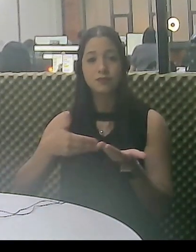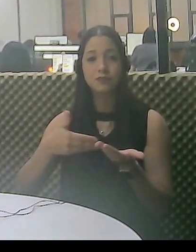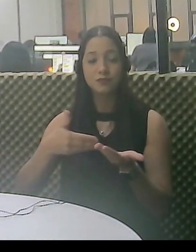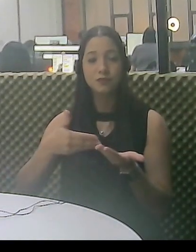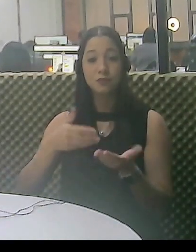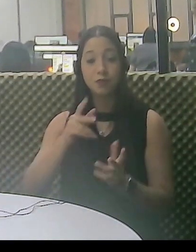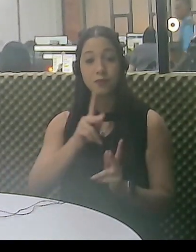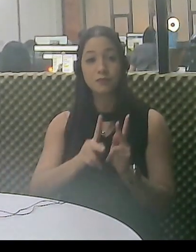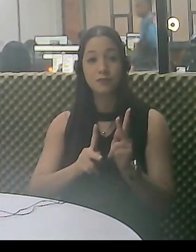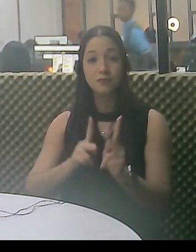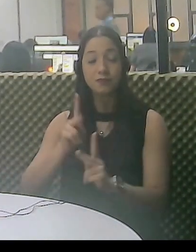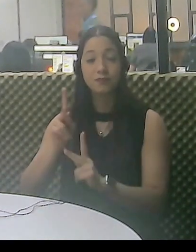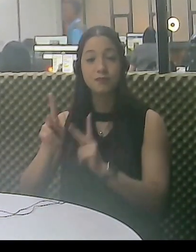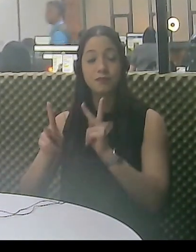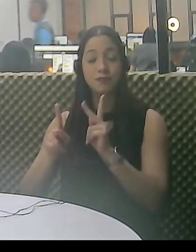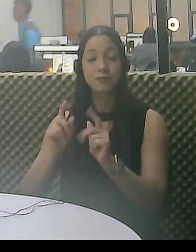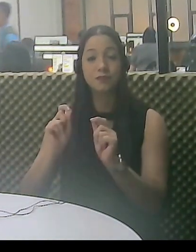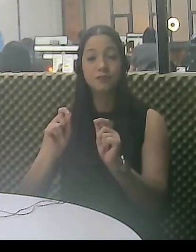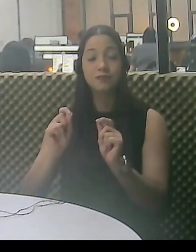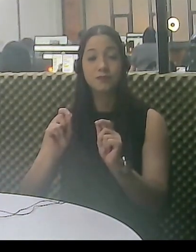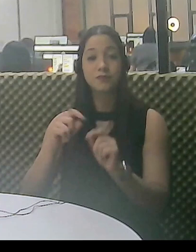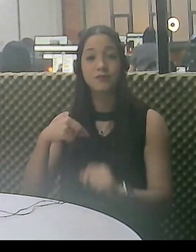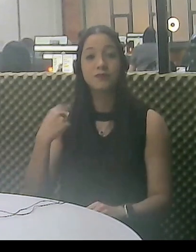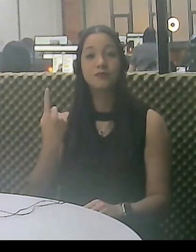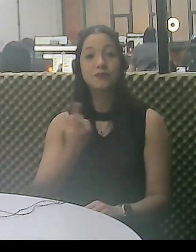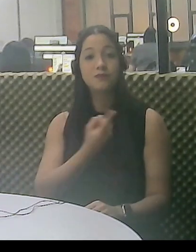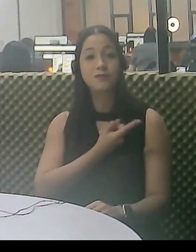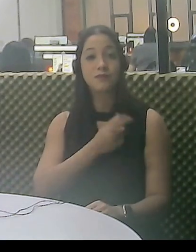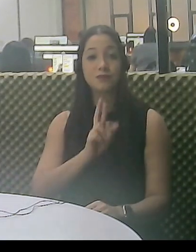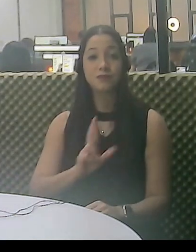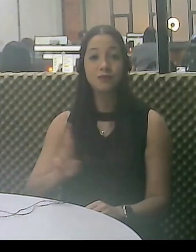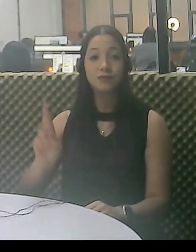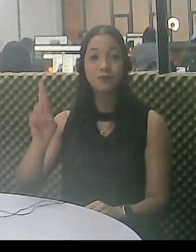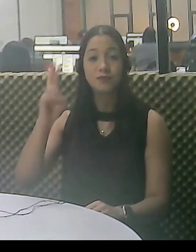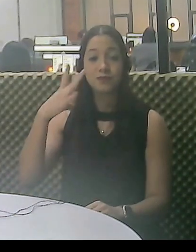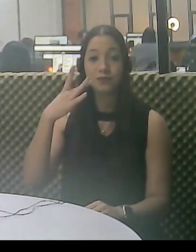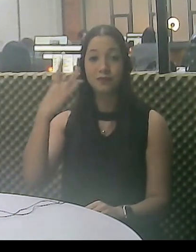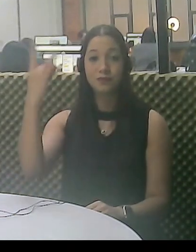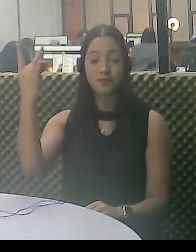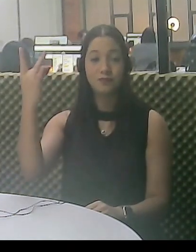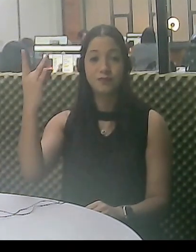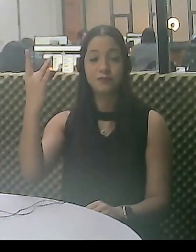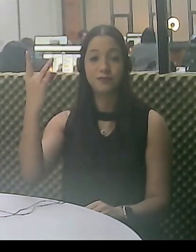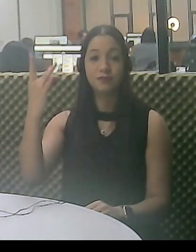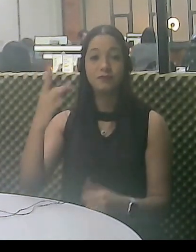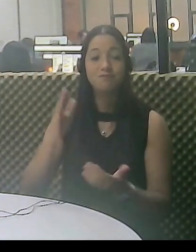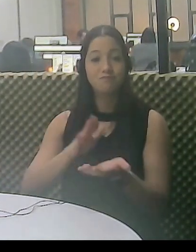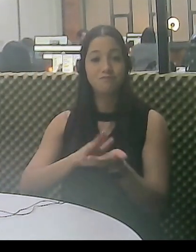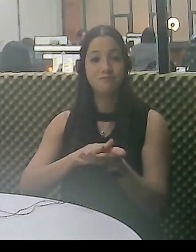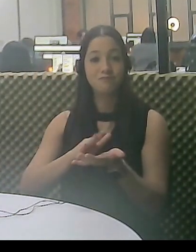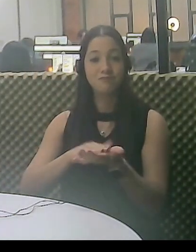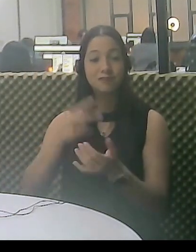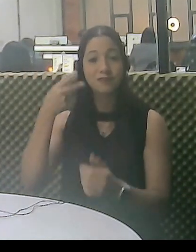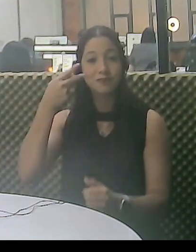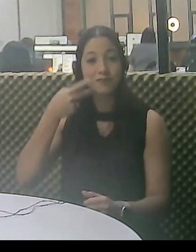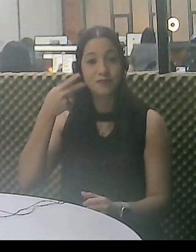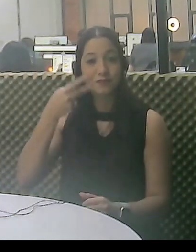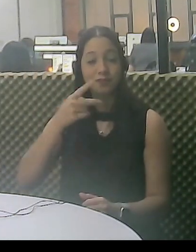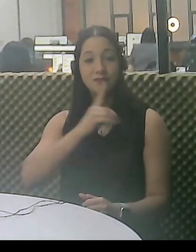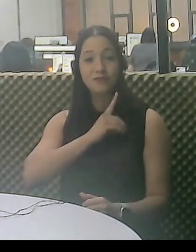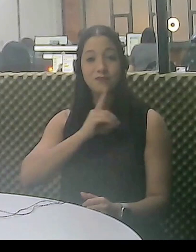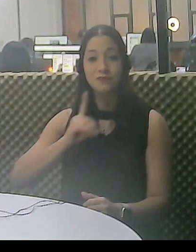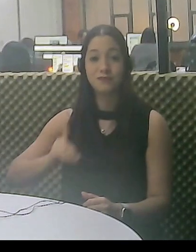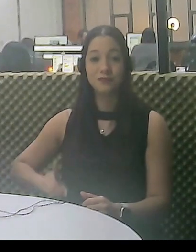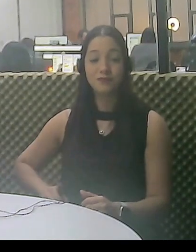a população da qual nós somos representantes e eleitos por eles. Então, parabéns aos vereadores, aos